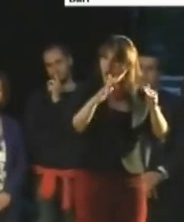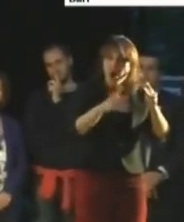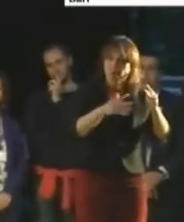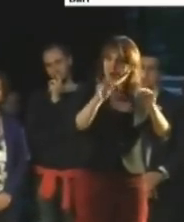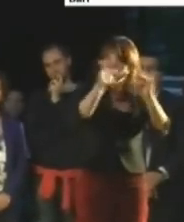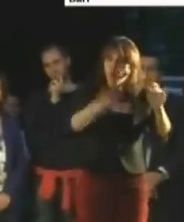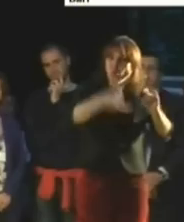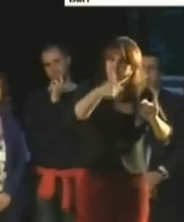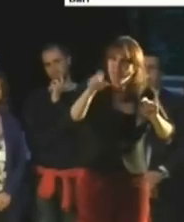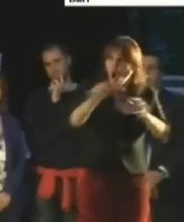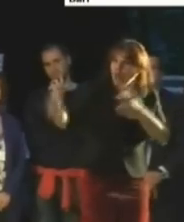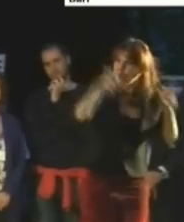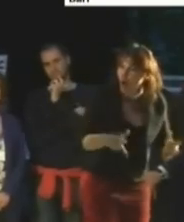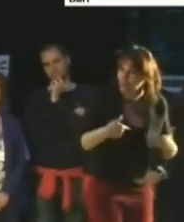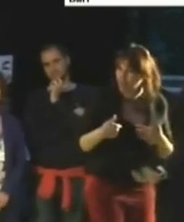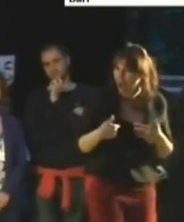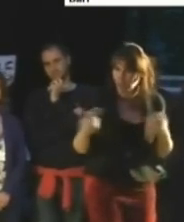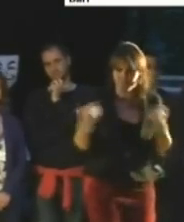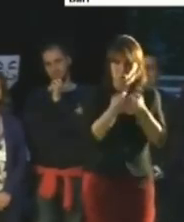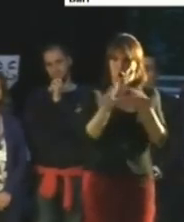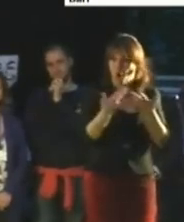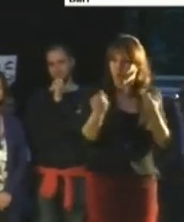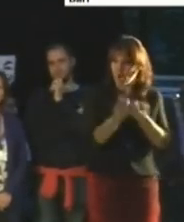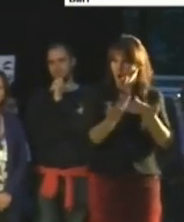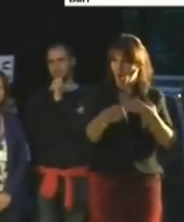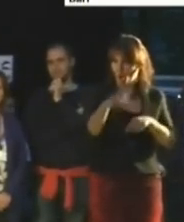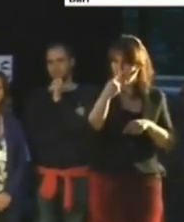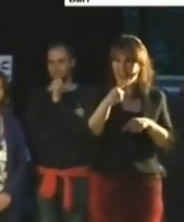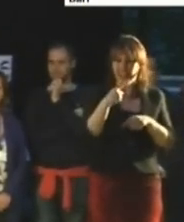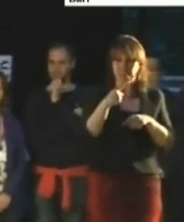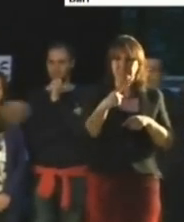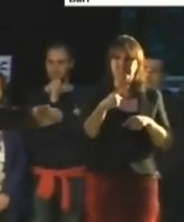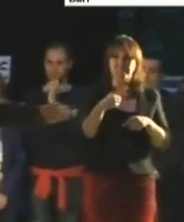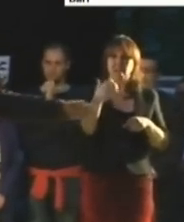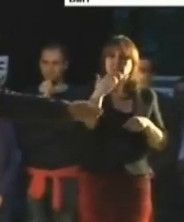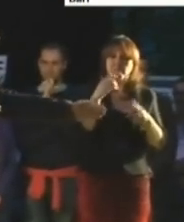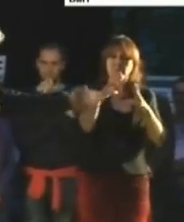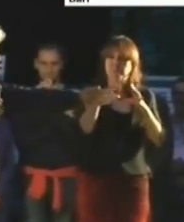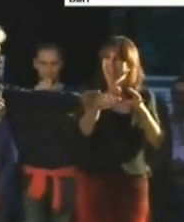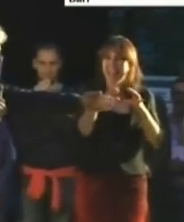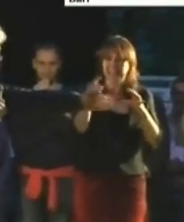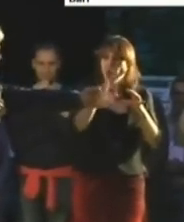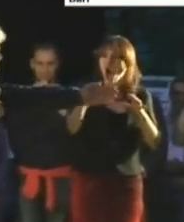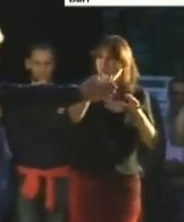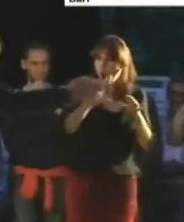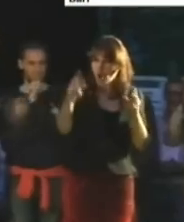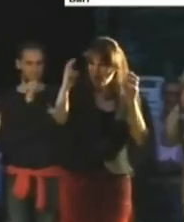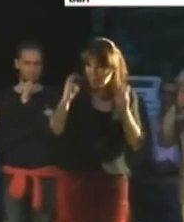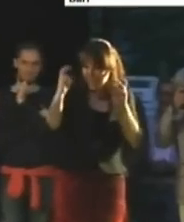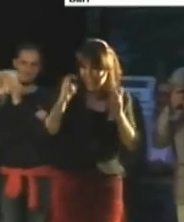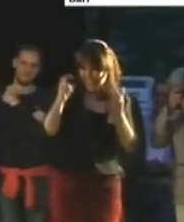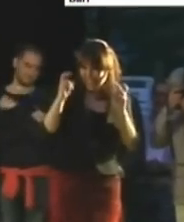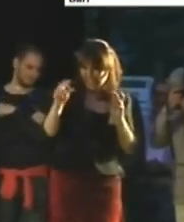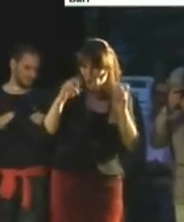importatore di olio del mondo. Allora, Made in Italy, noi importiamo l'olio di merda lampante